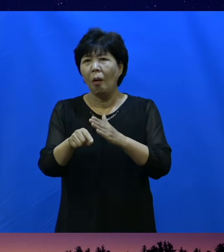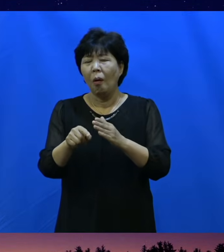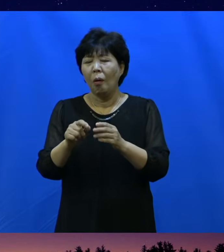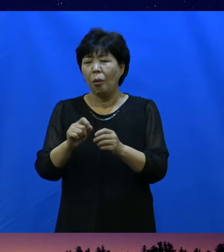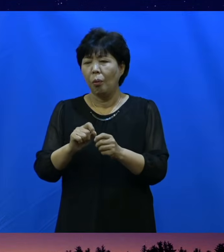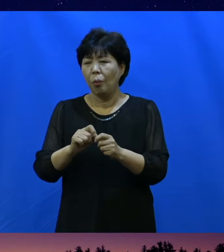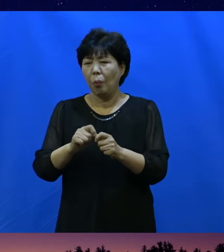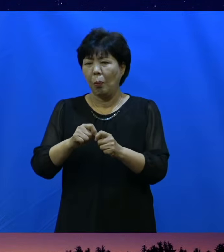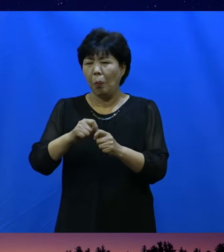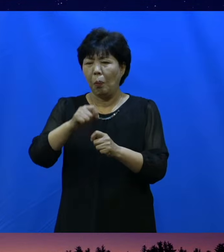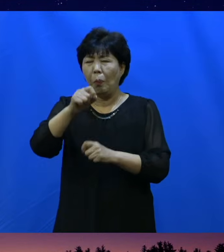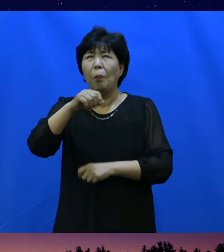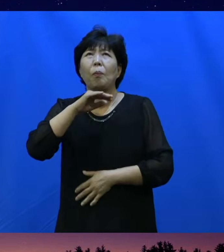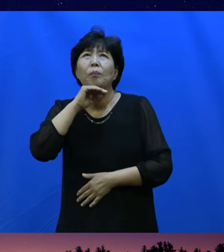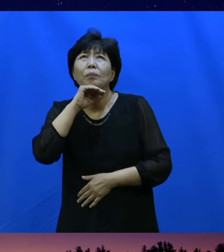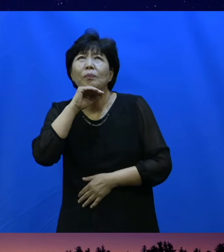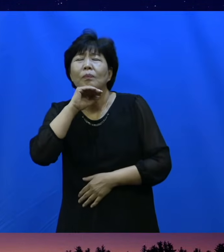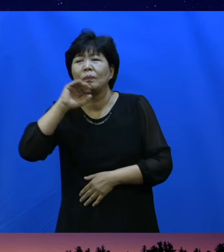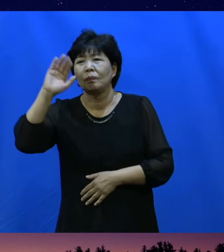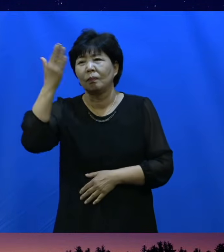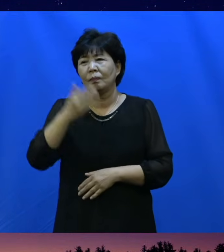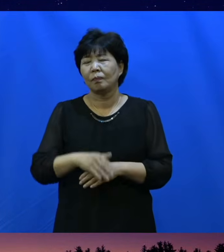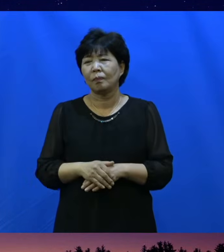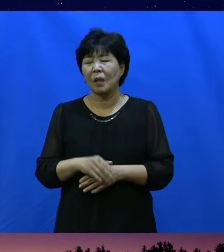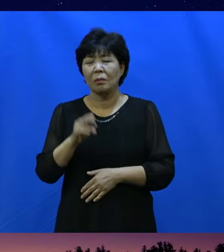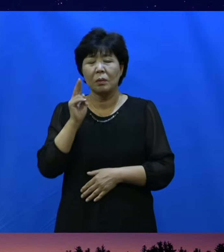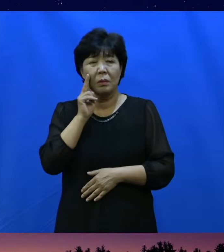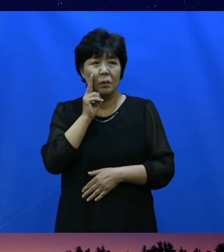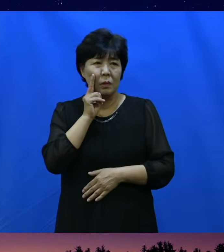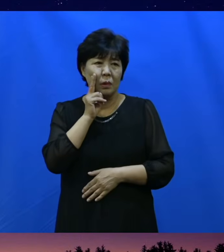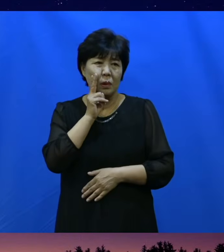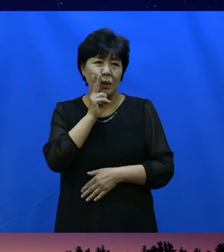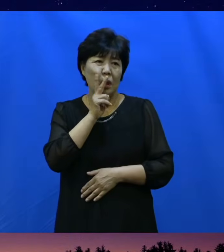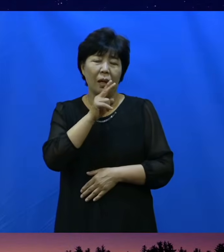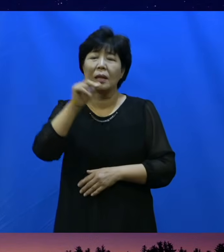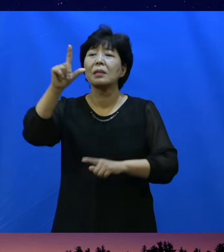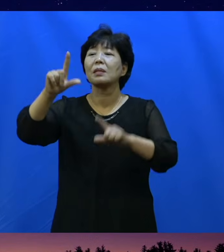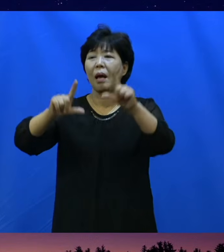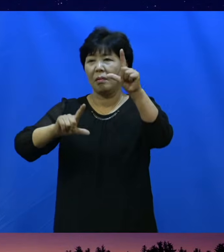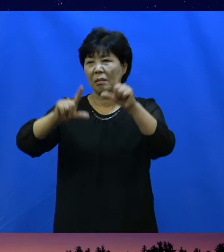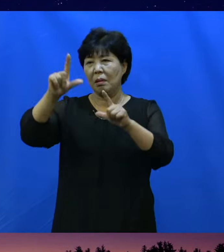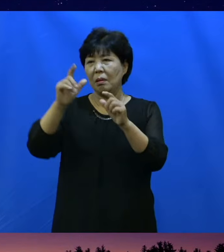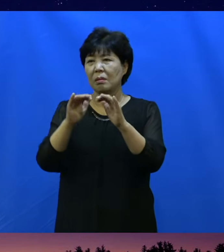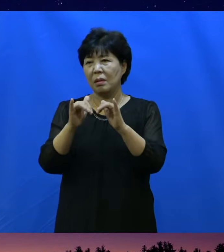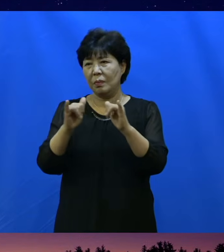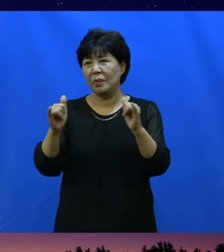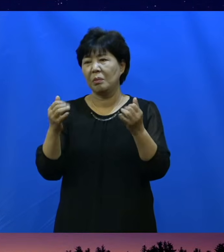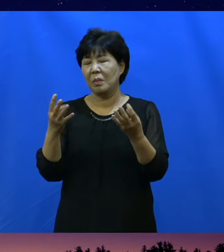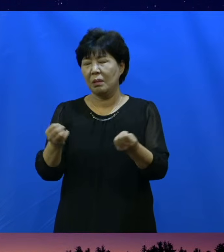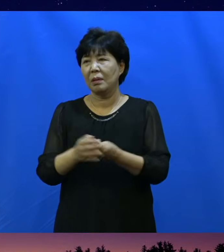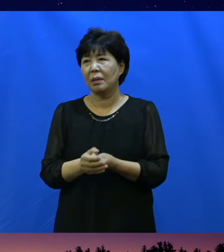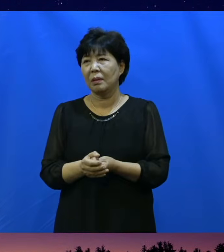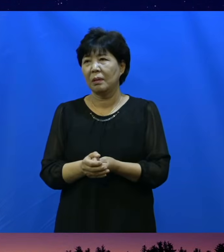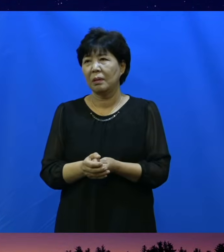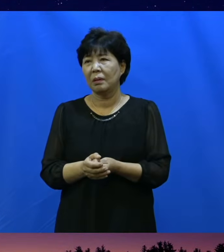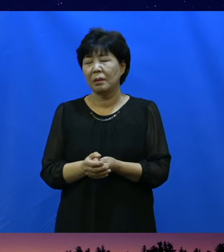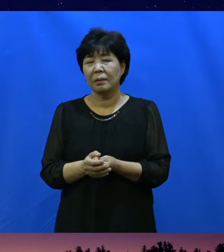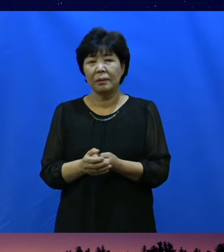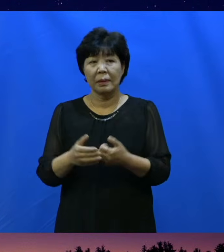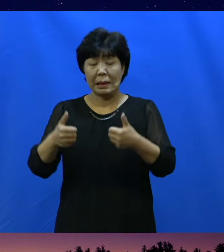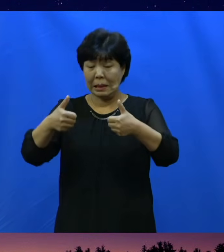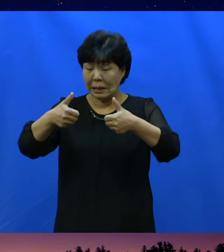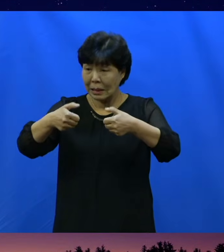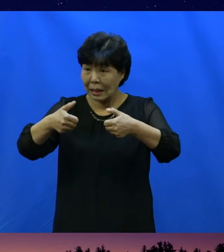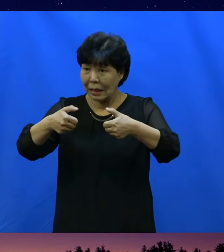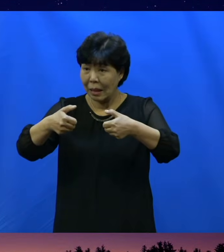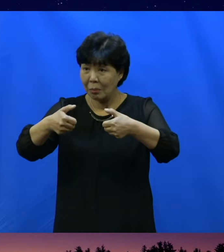분들이 찾아오는 거예요. 이분은 심각한 상태인 거죠. 상담은 여러분 어느 정도의 상태에 있을 때